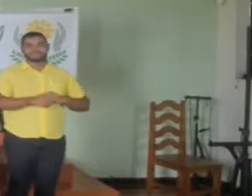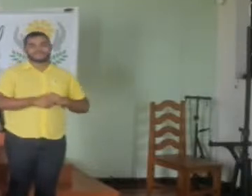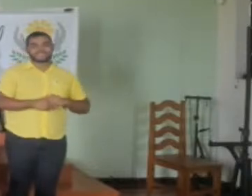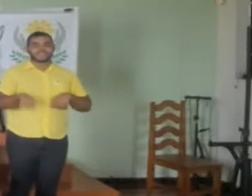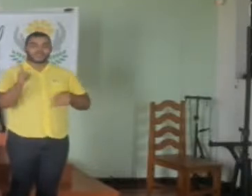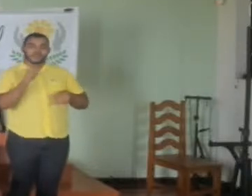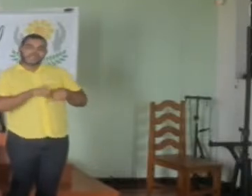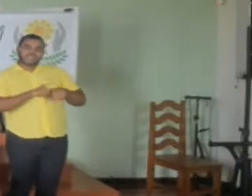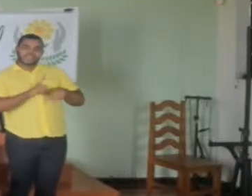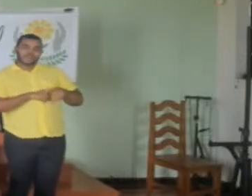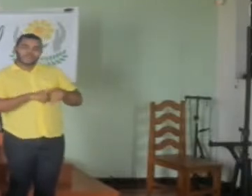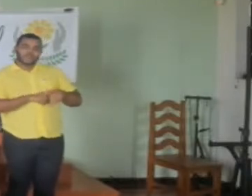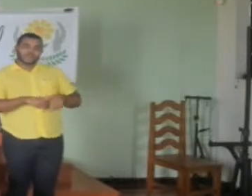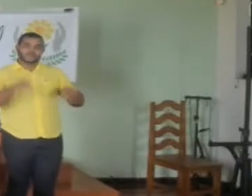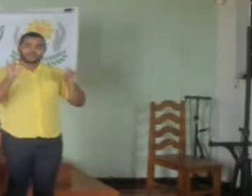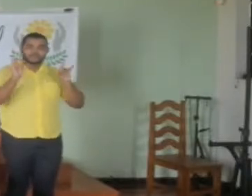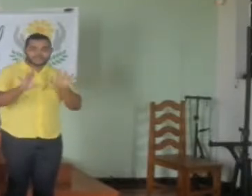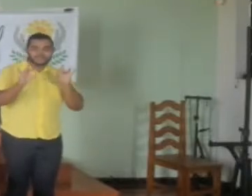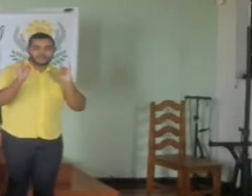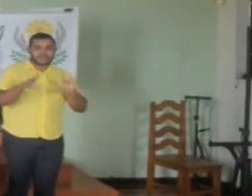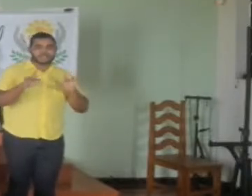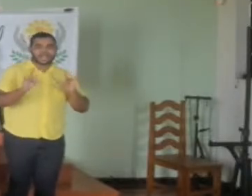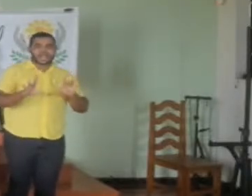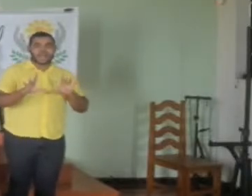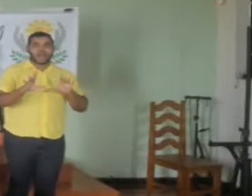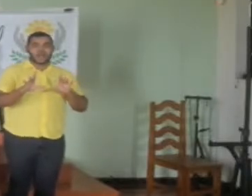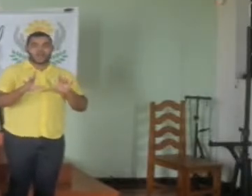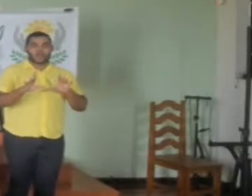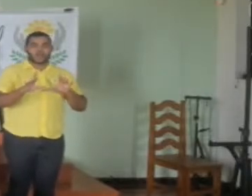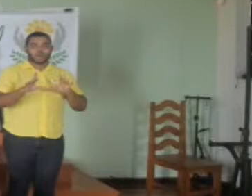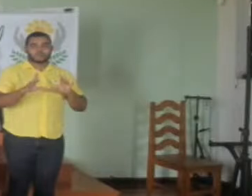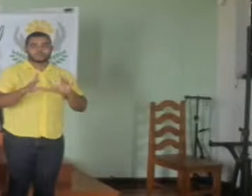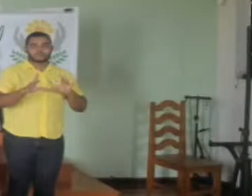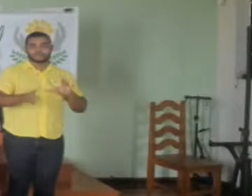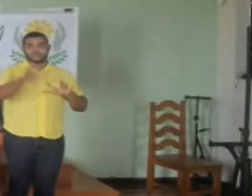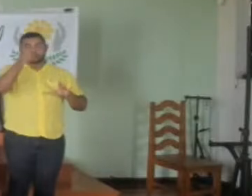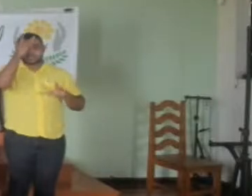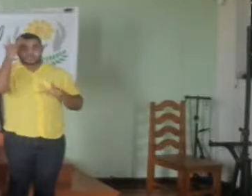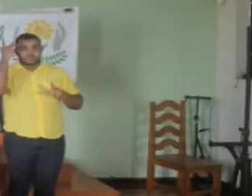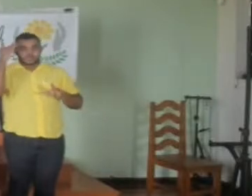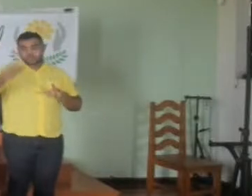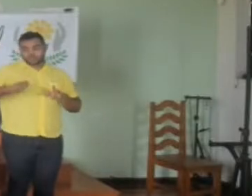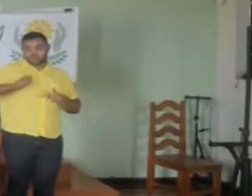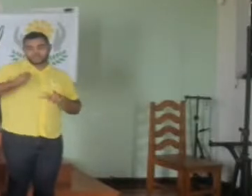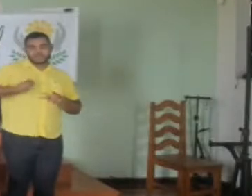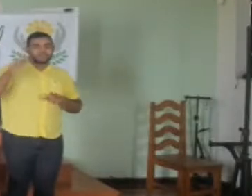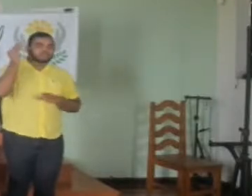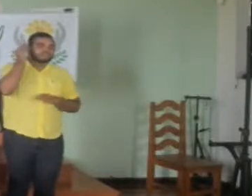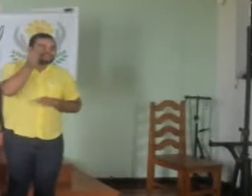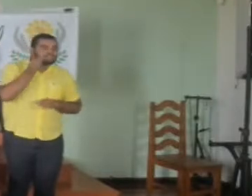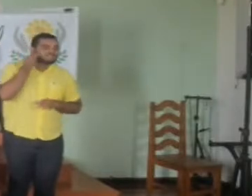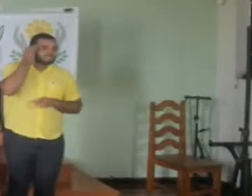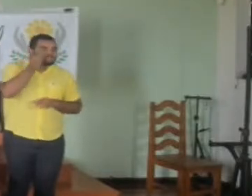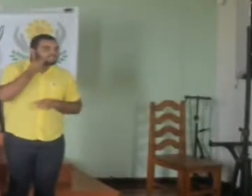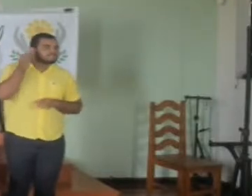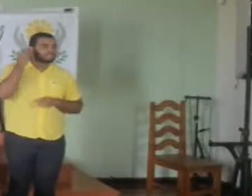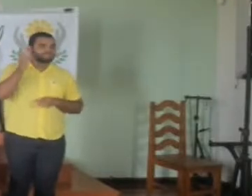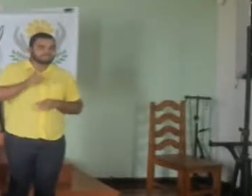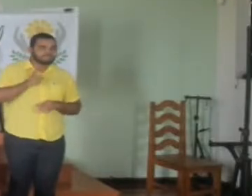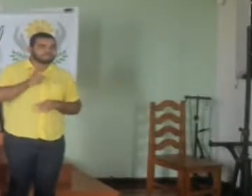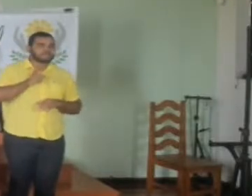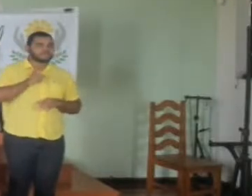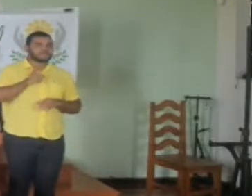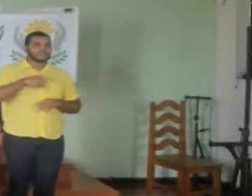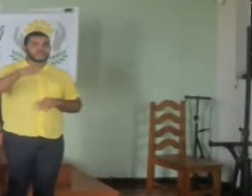momentos de depoimentos emocionantes de experiência de vida. Temos aqui